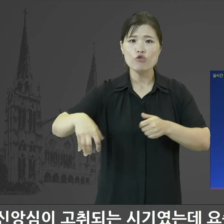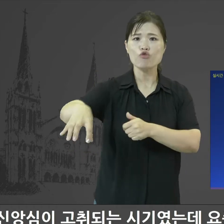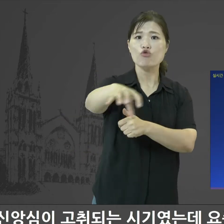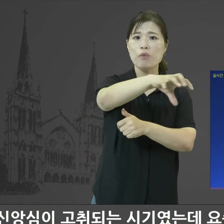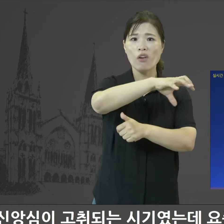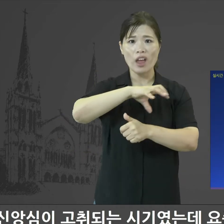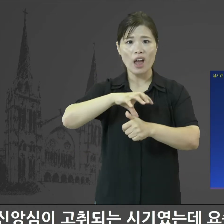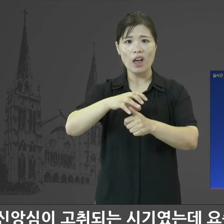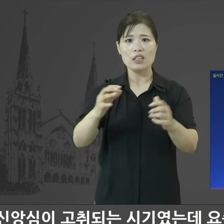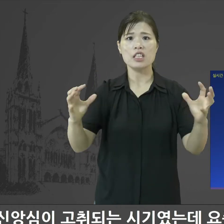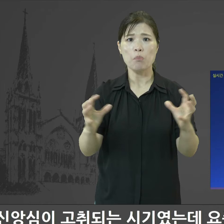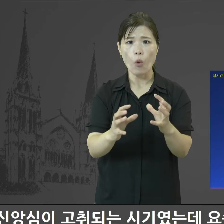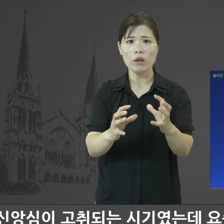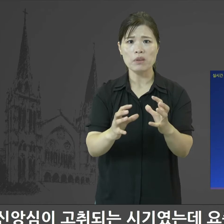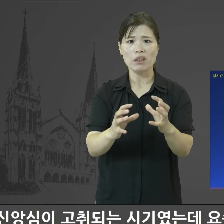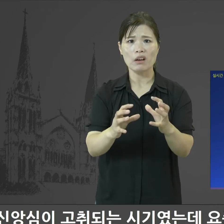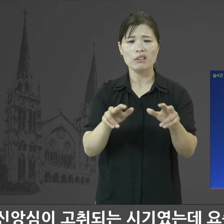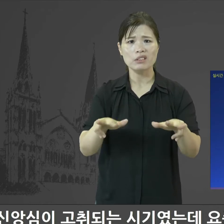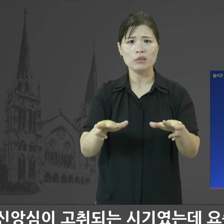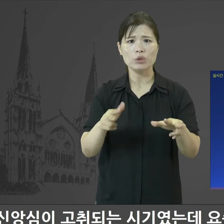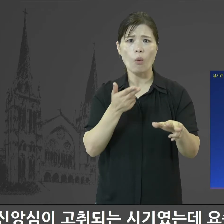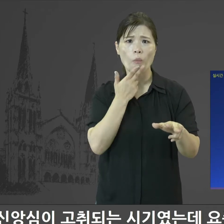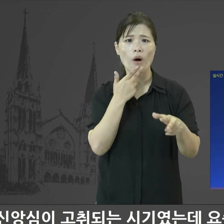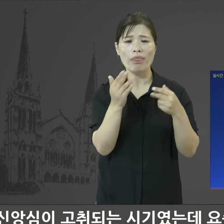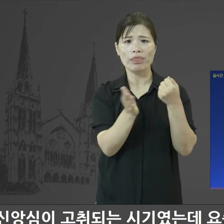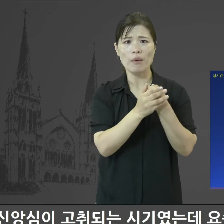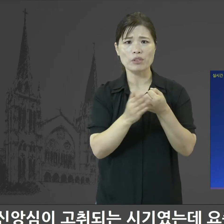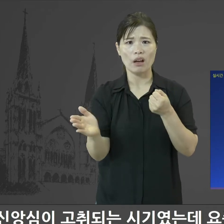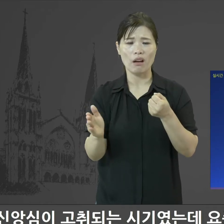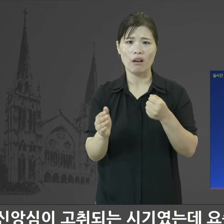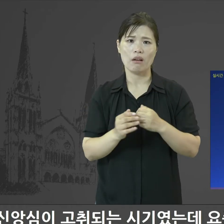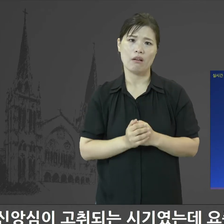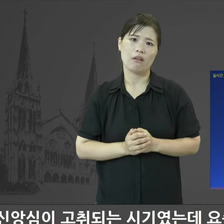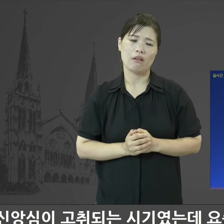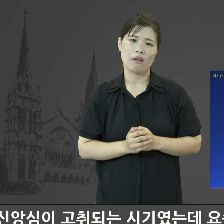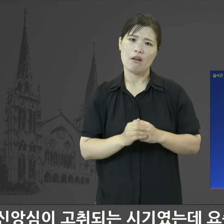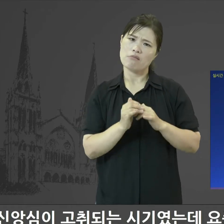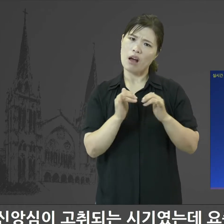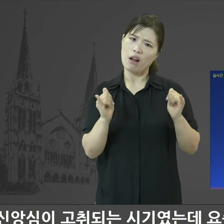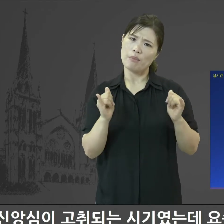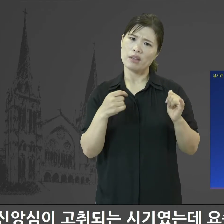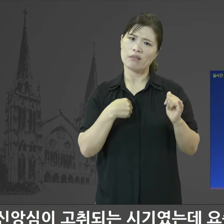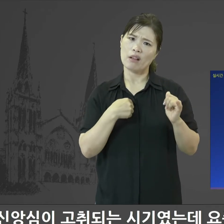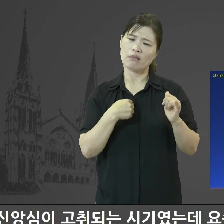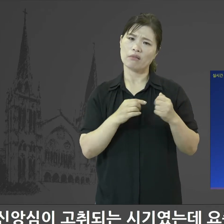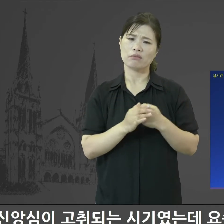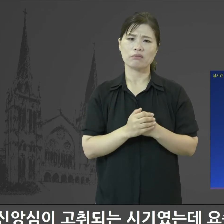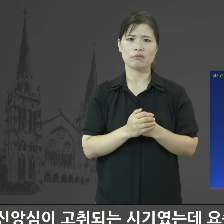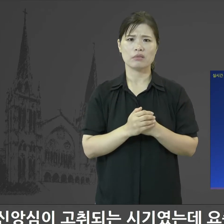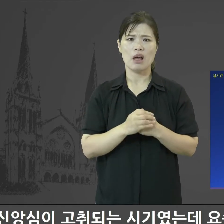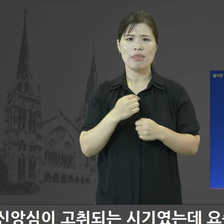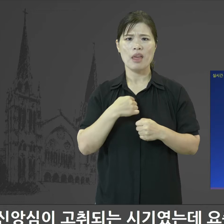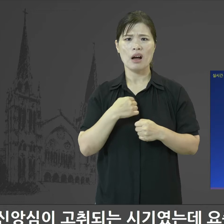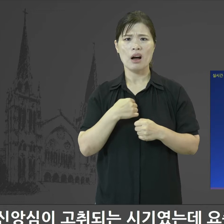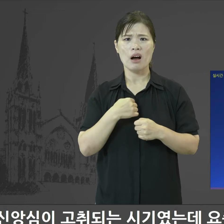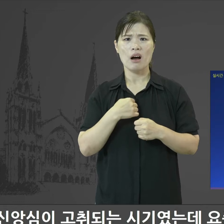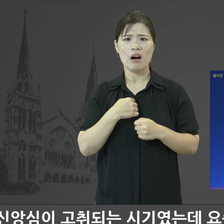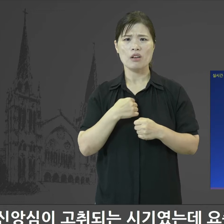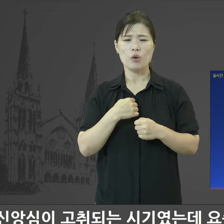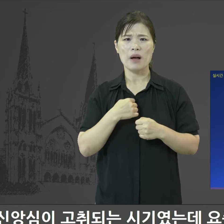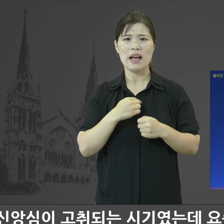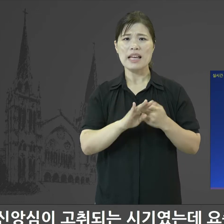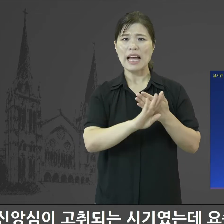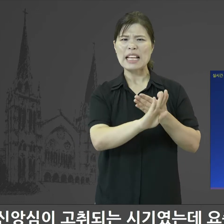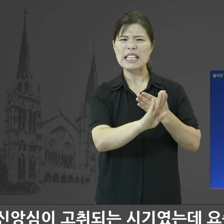소모임들이 다 중단되면서 마치 사람이 타의적인 피치 못할 금식을 하게